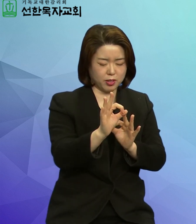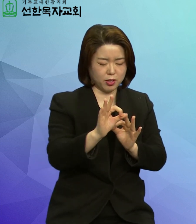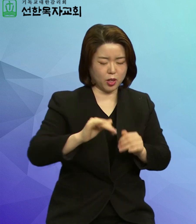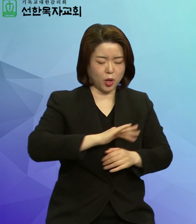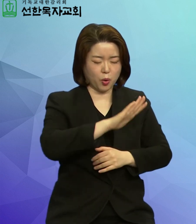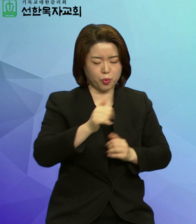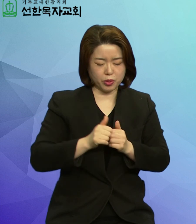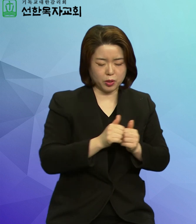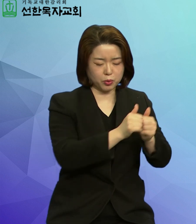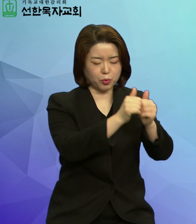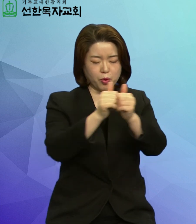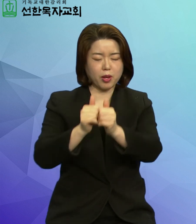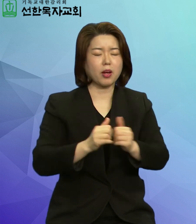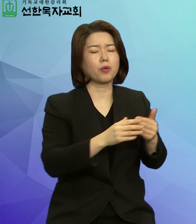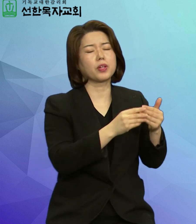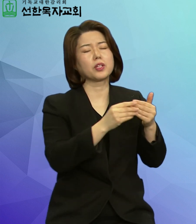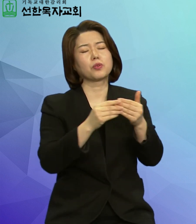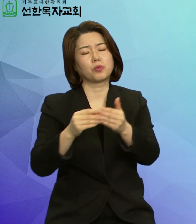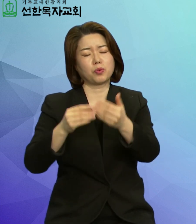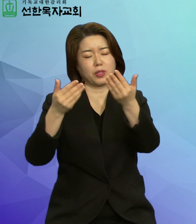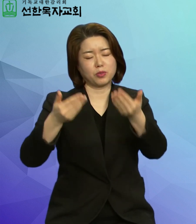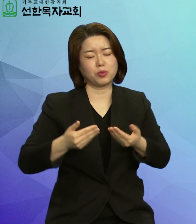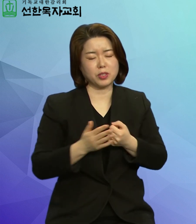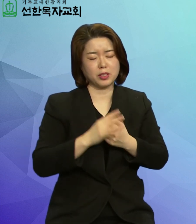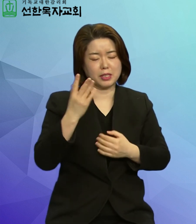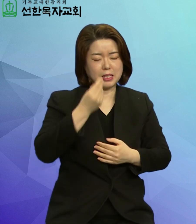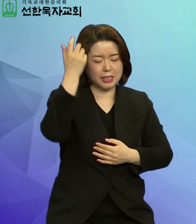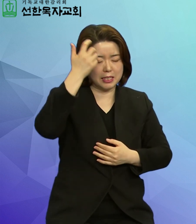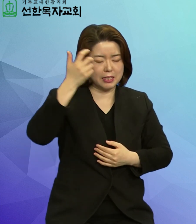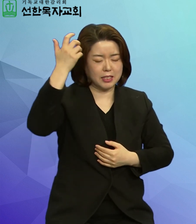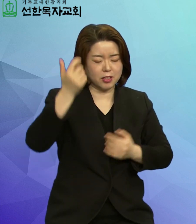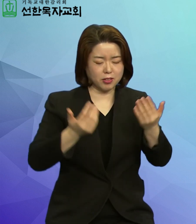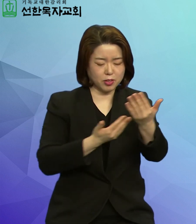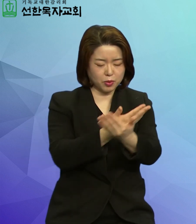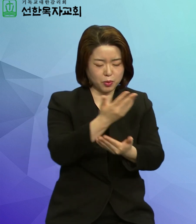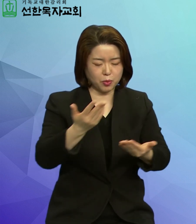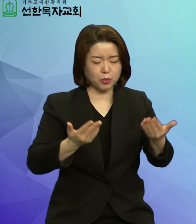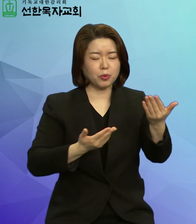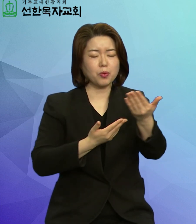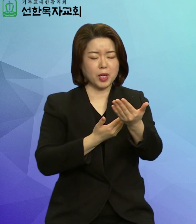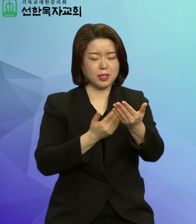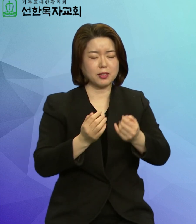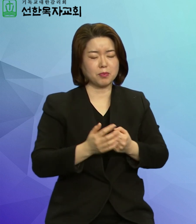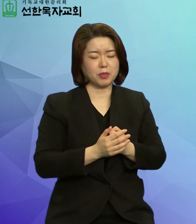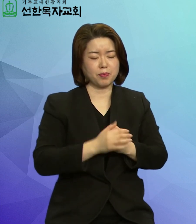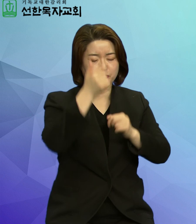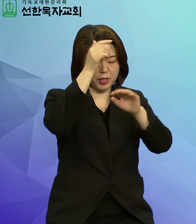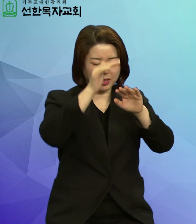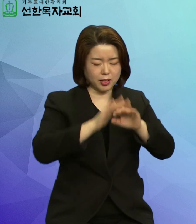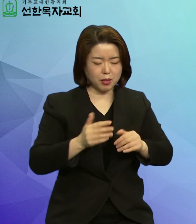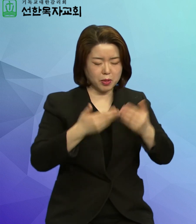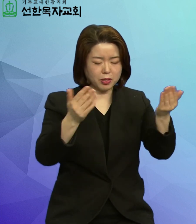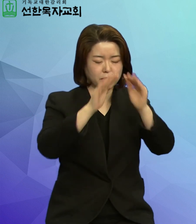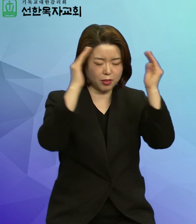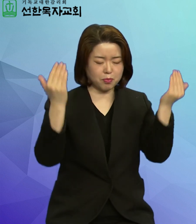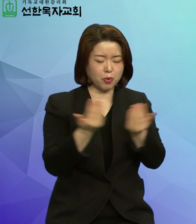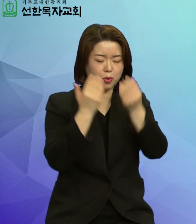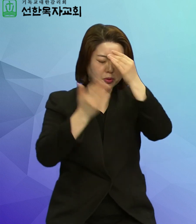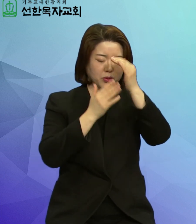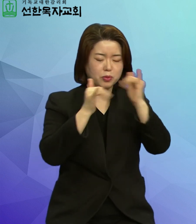영원히 우리와 동행하고 인도하시는 성령의 교통하심이